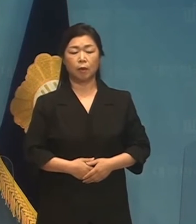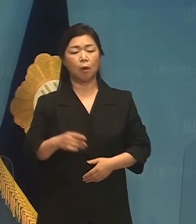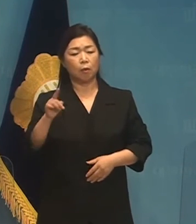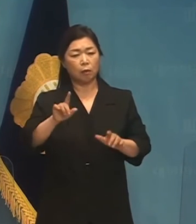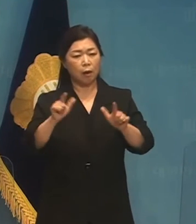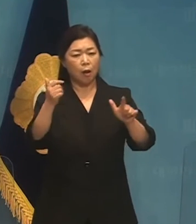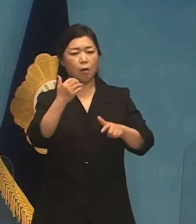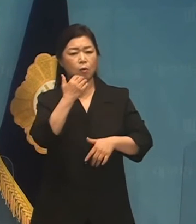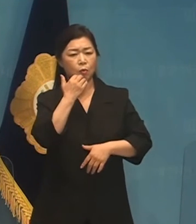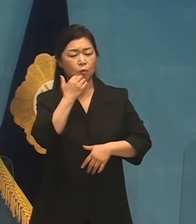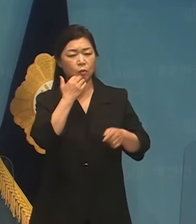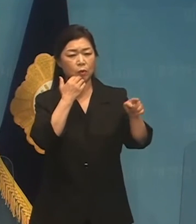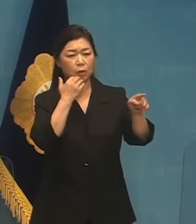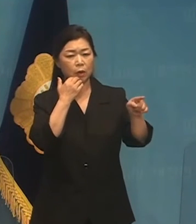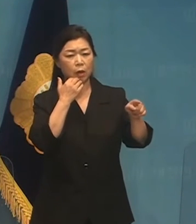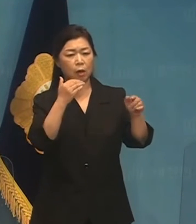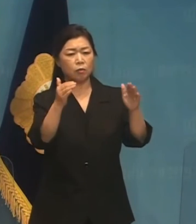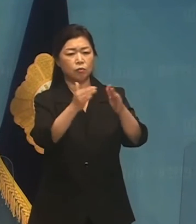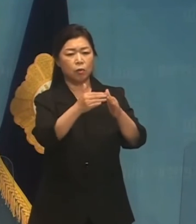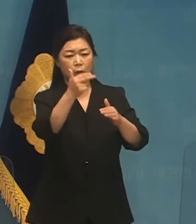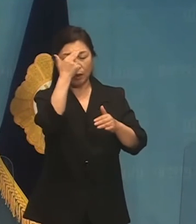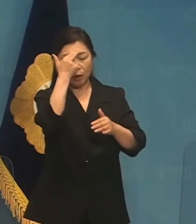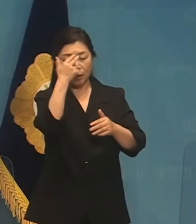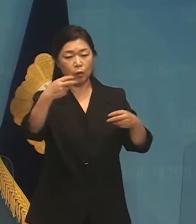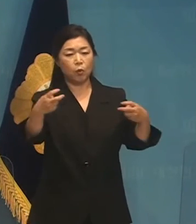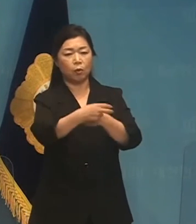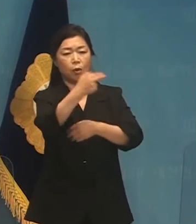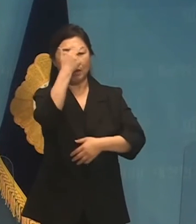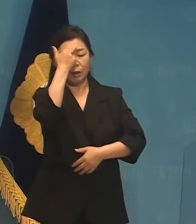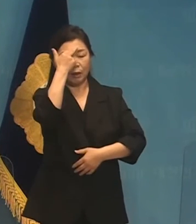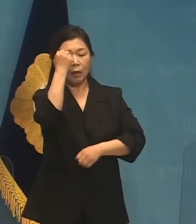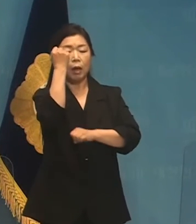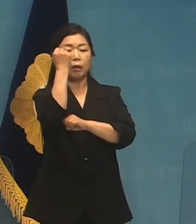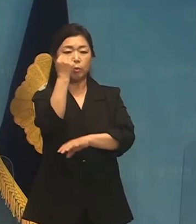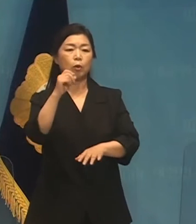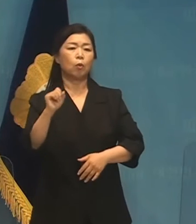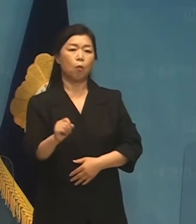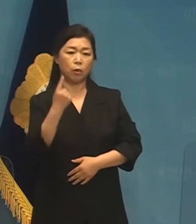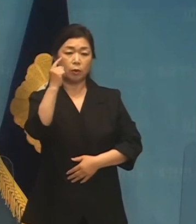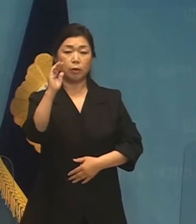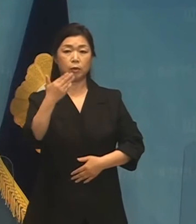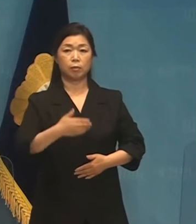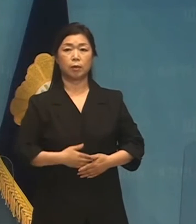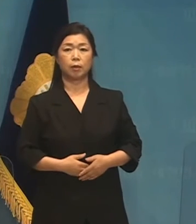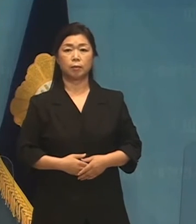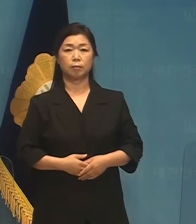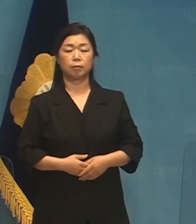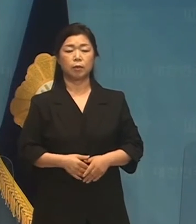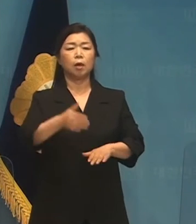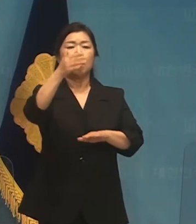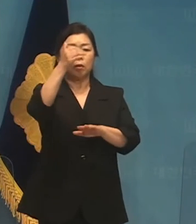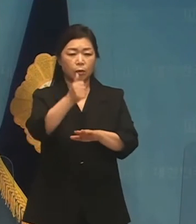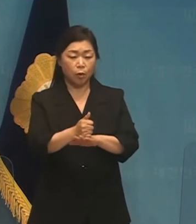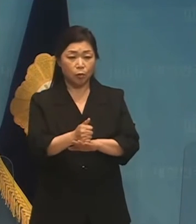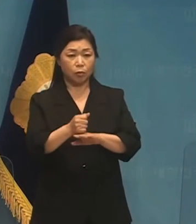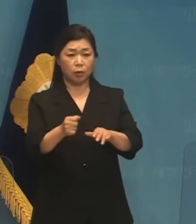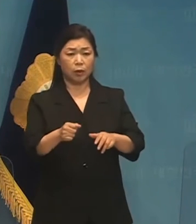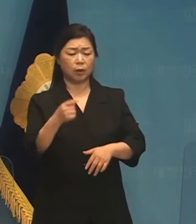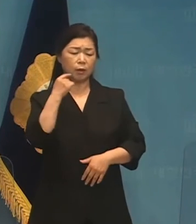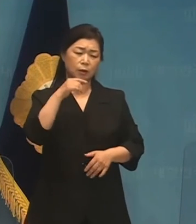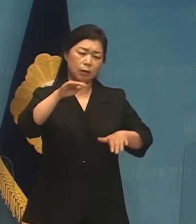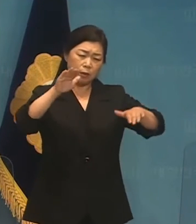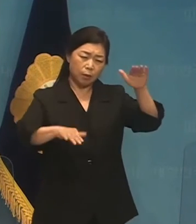오늘날 서울이 죽어난 교통난의 근본적인 원인이 되었습니다. 결국 이